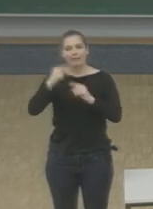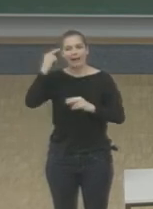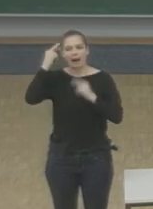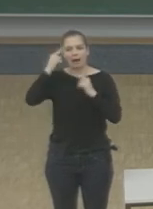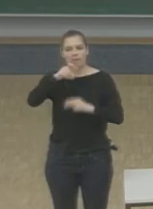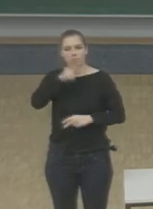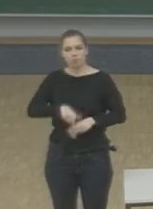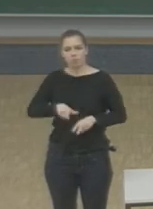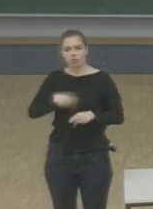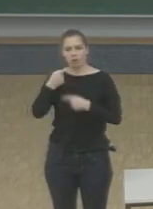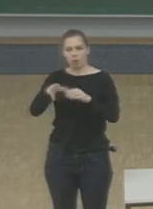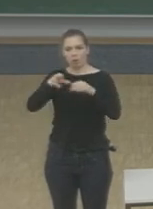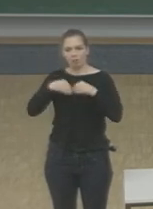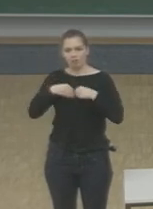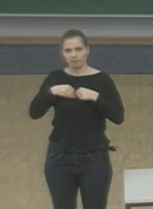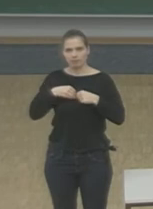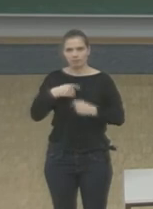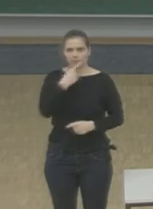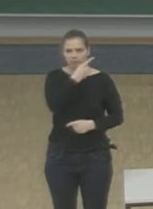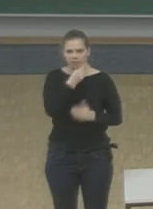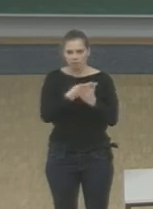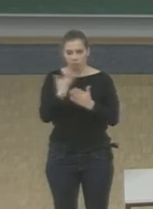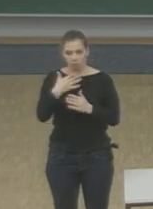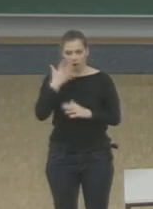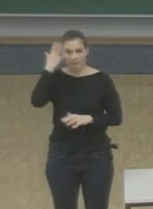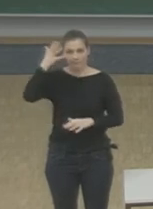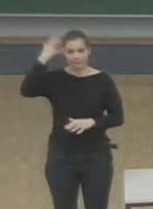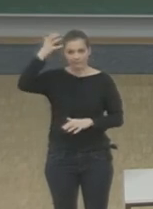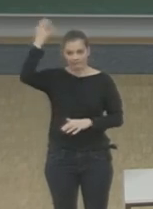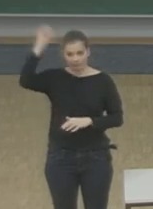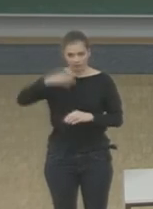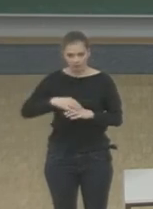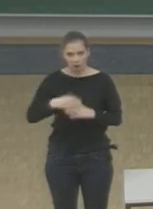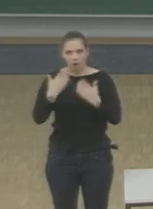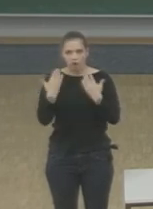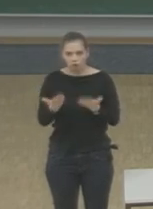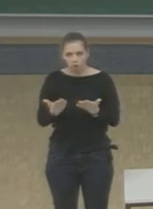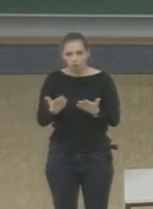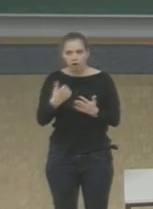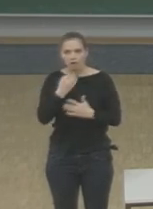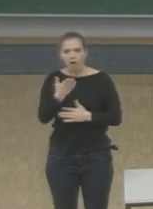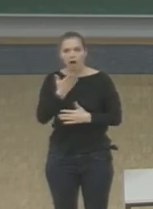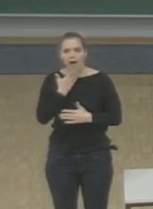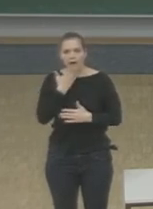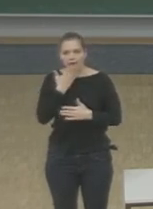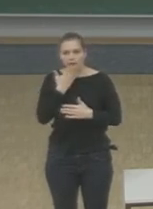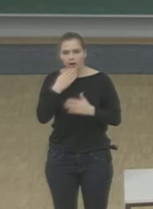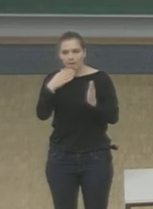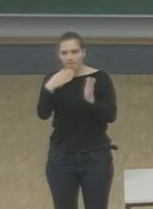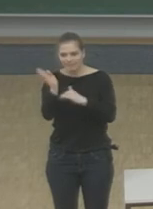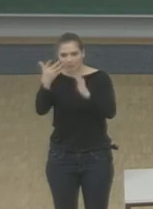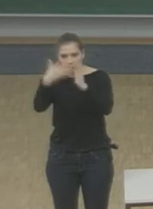Das ist einigermaßen abstrakt, wird nicht und kann so direkt freilich auch nirgendwo in